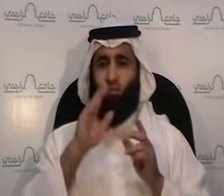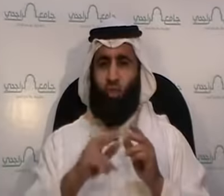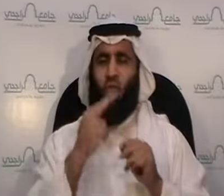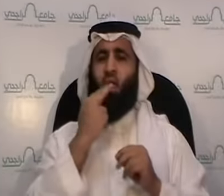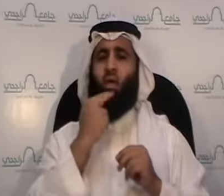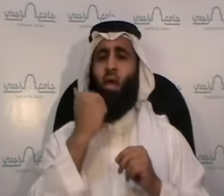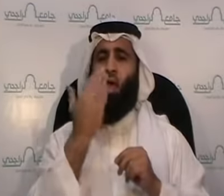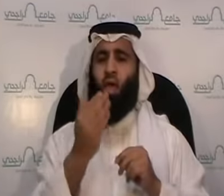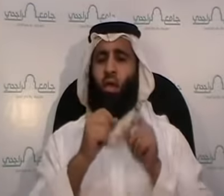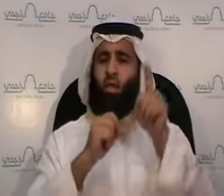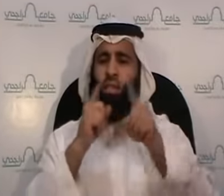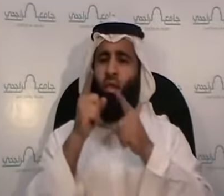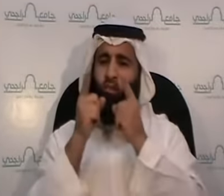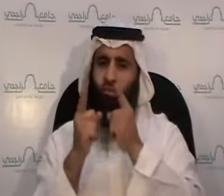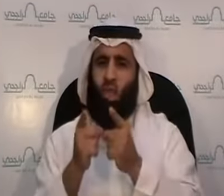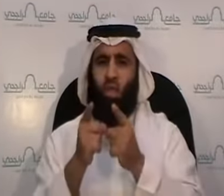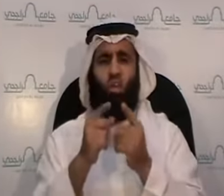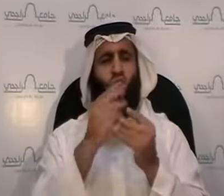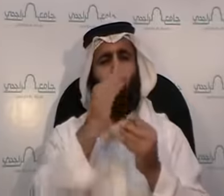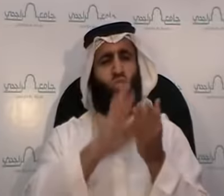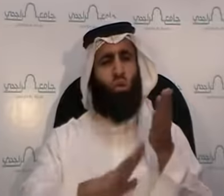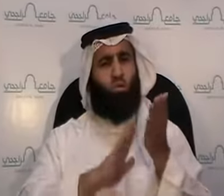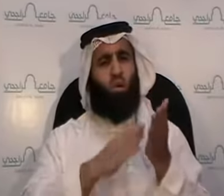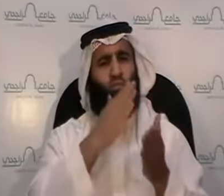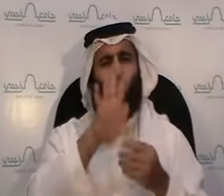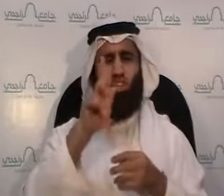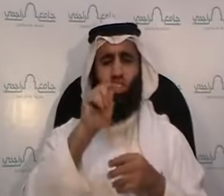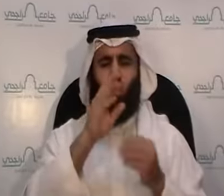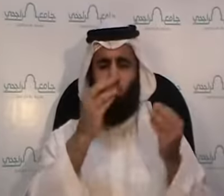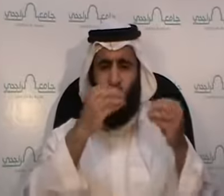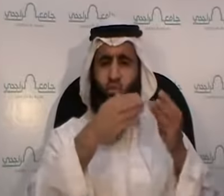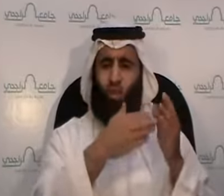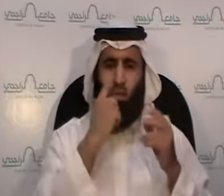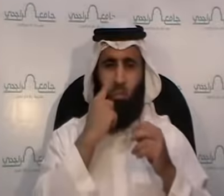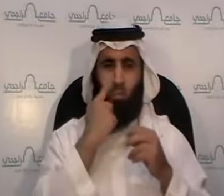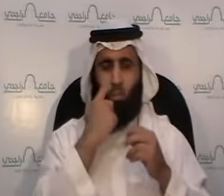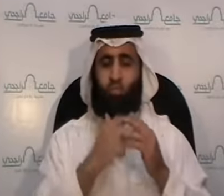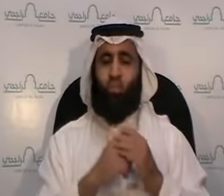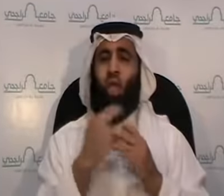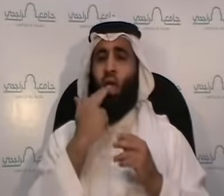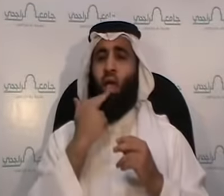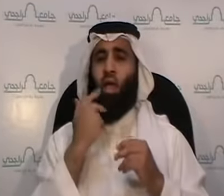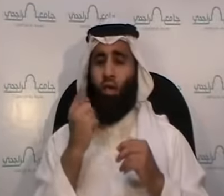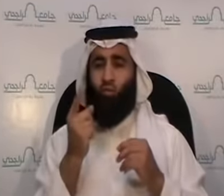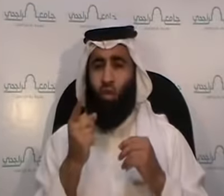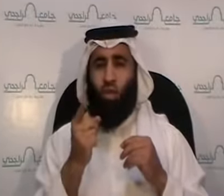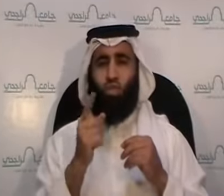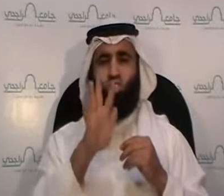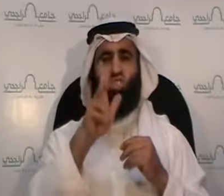للخير تنبت في منابت الشر، صورة للخير ينبت في منابت